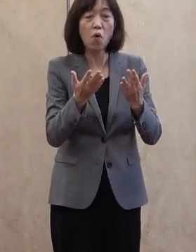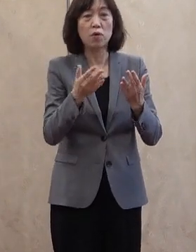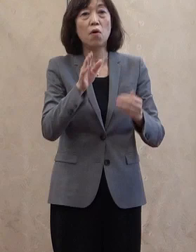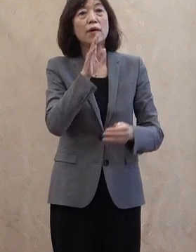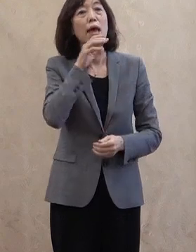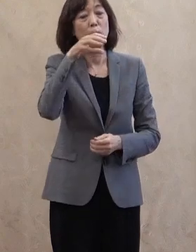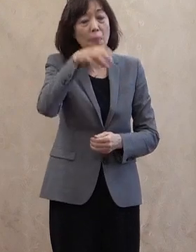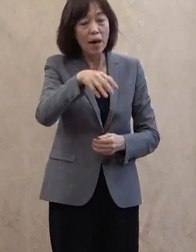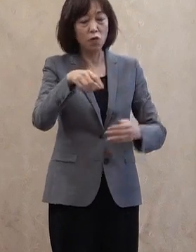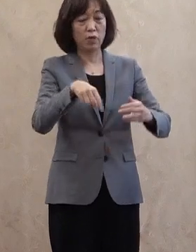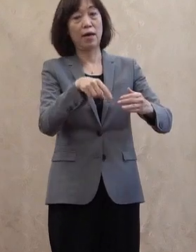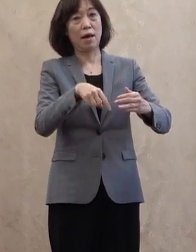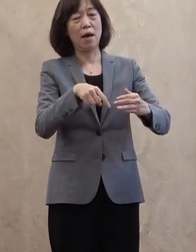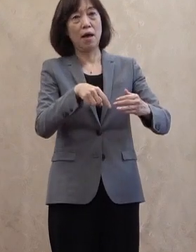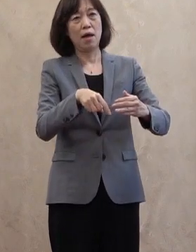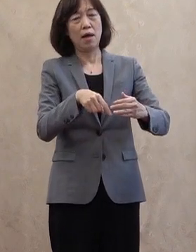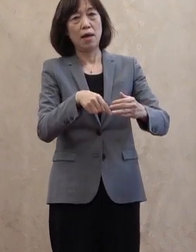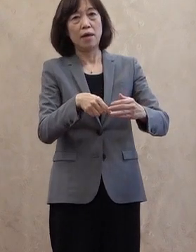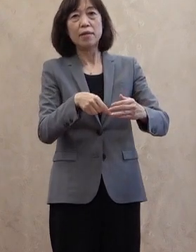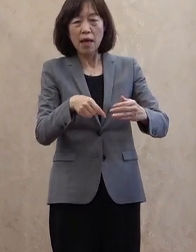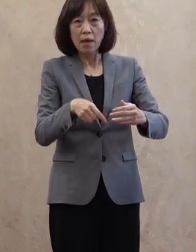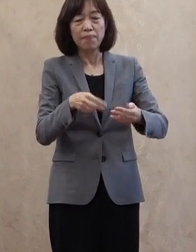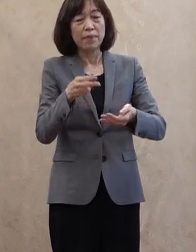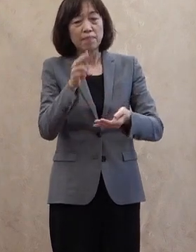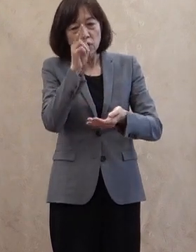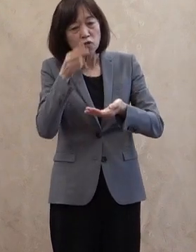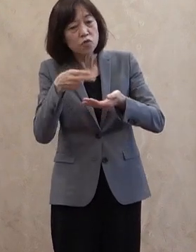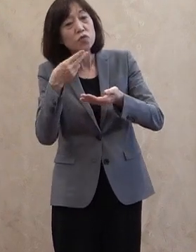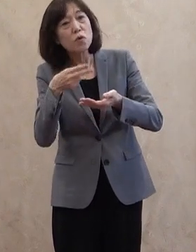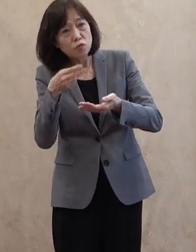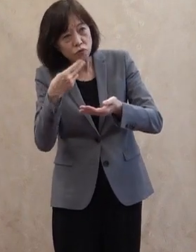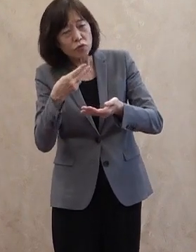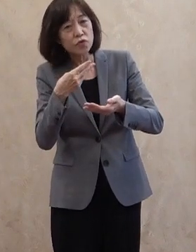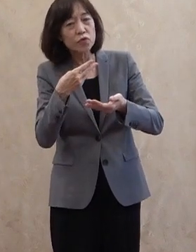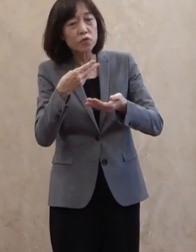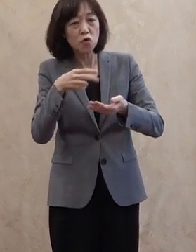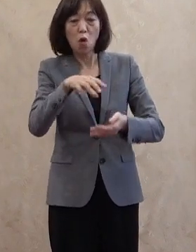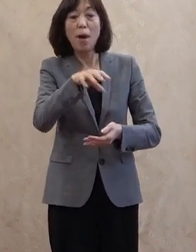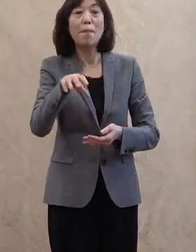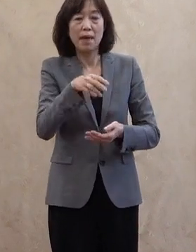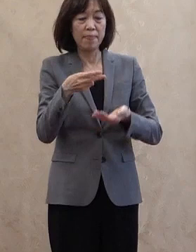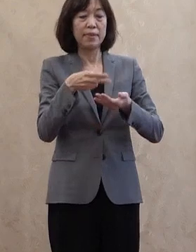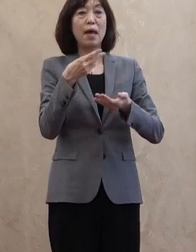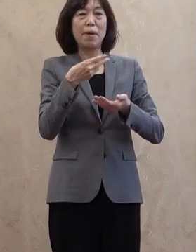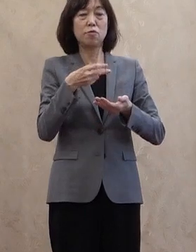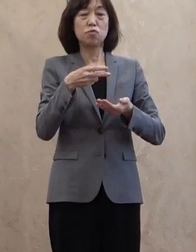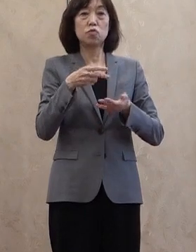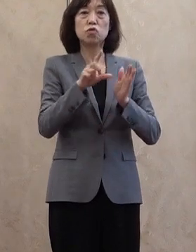、まずはその給食とかこう飲食の場面についてはもう食べるときとこう